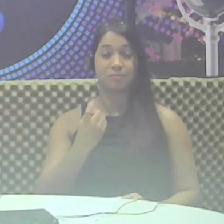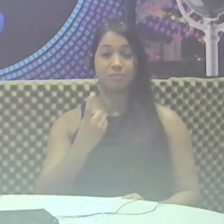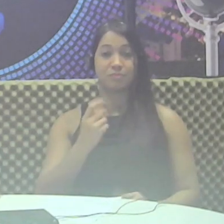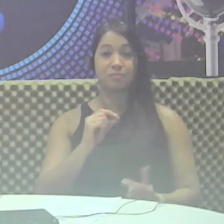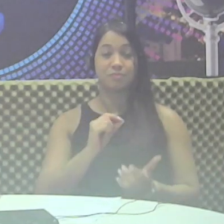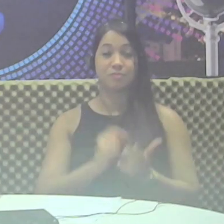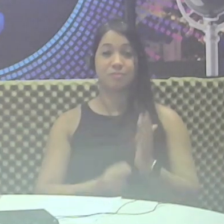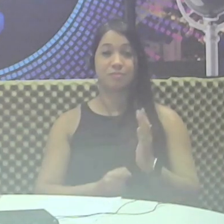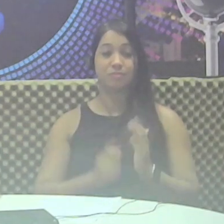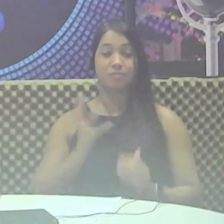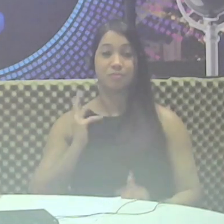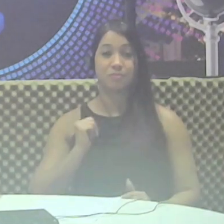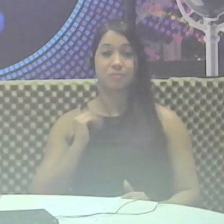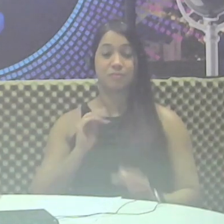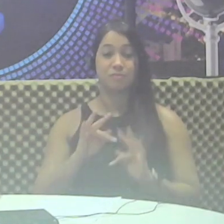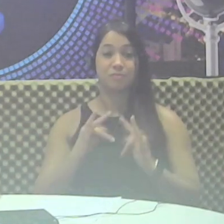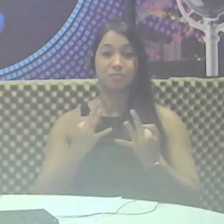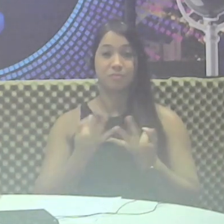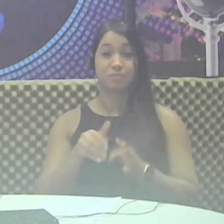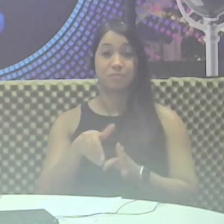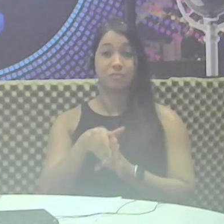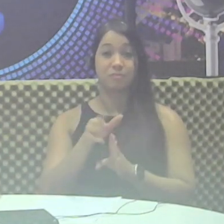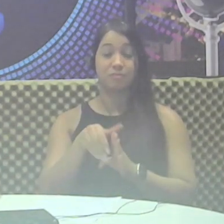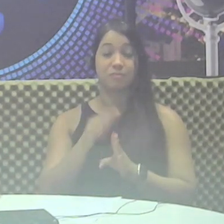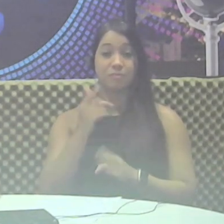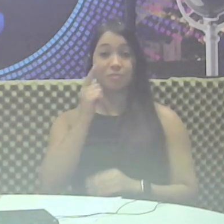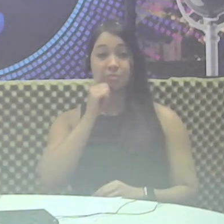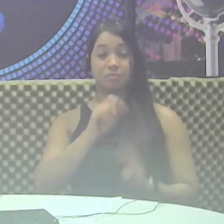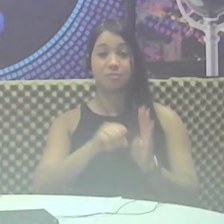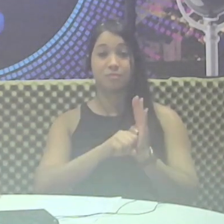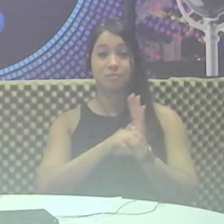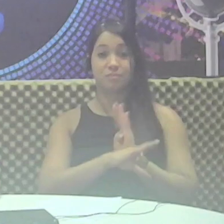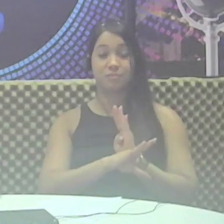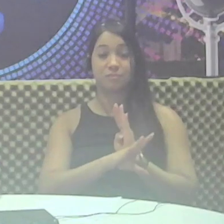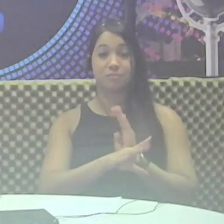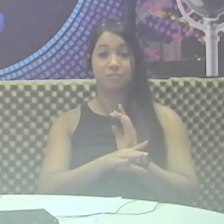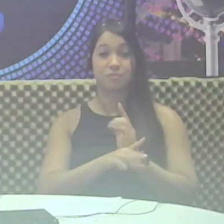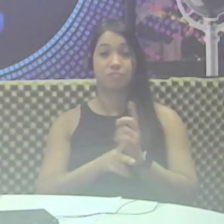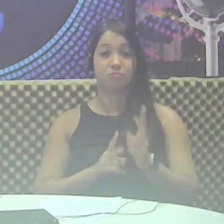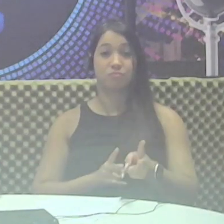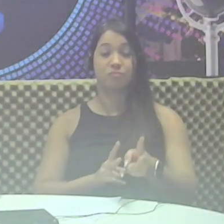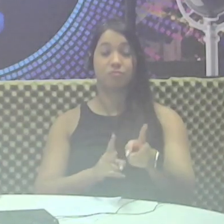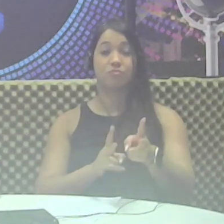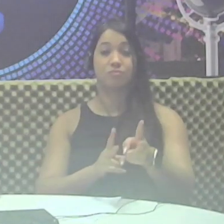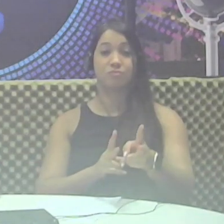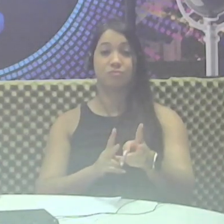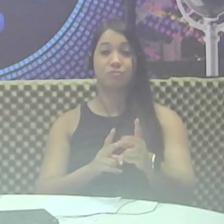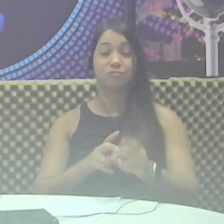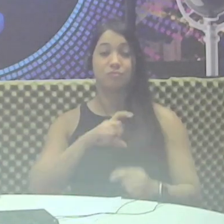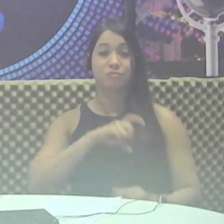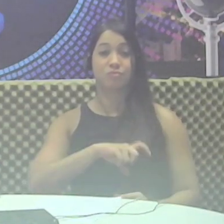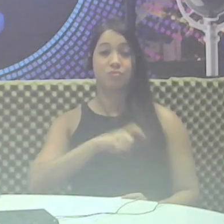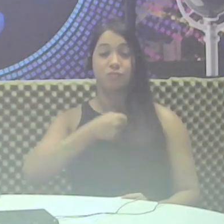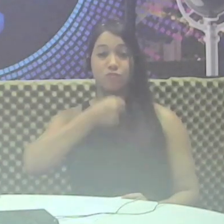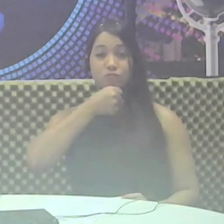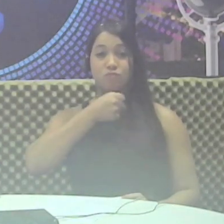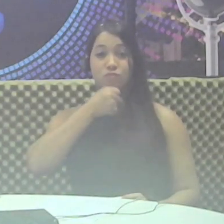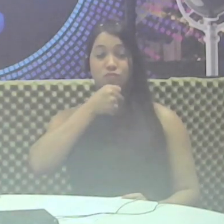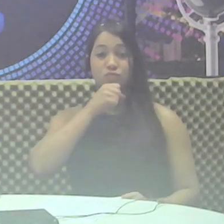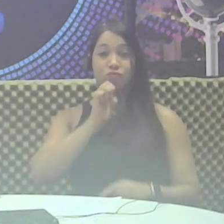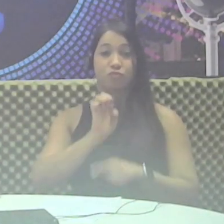inscrição no Bolsa Família, orientações para obter benefício de prestação continuada, carteirinha do idoso